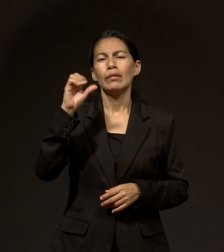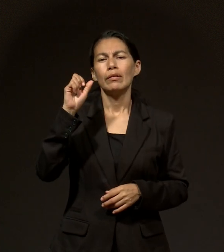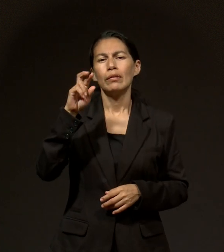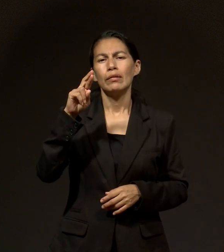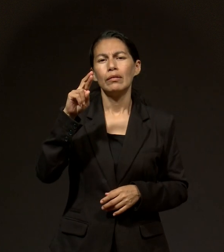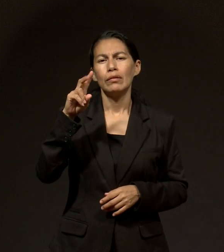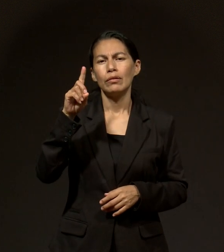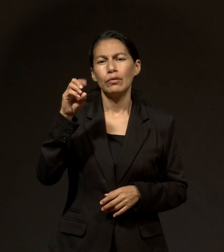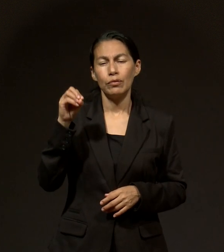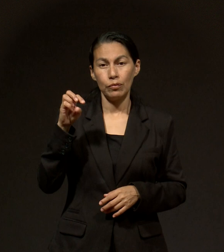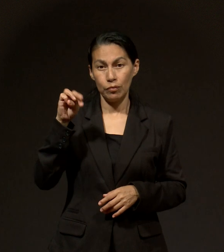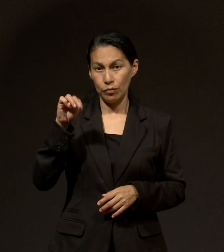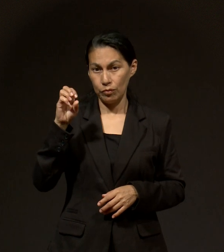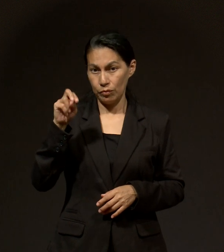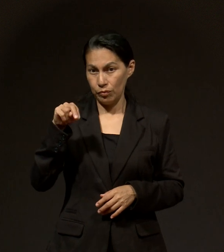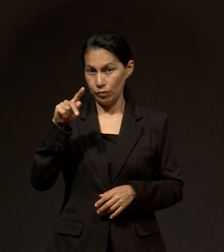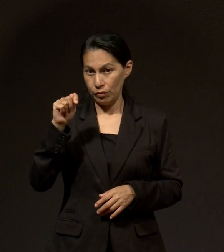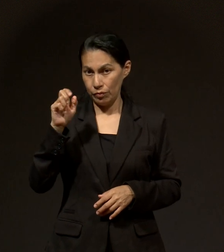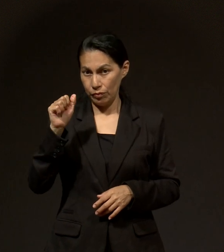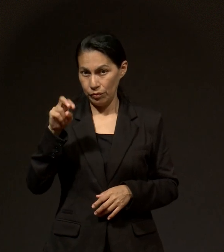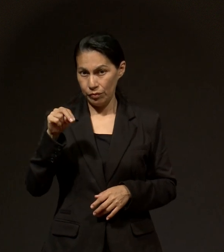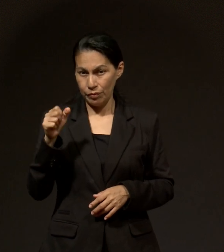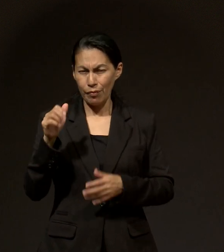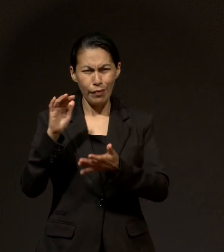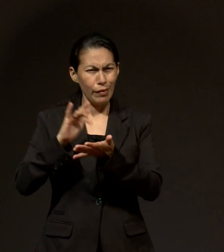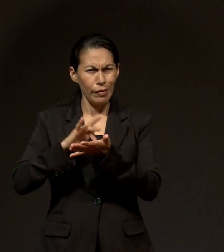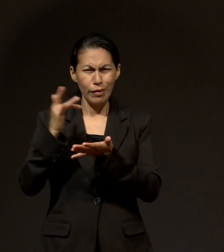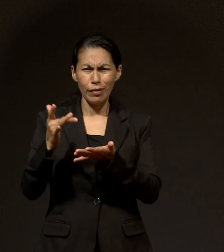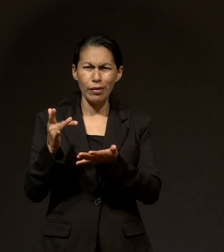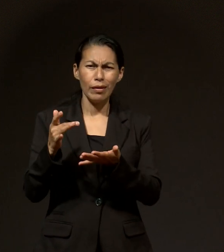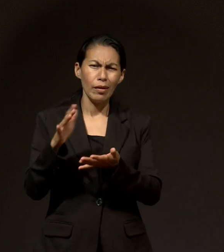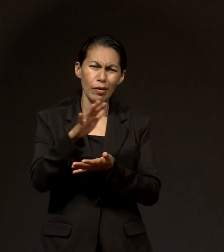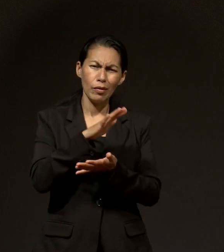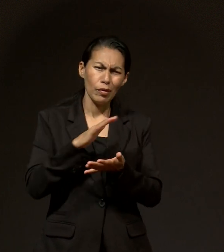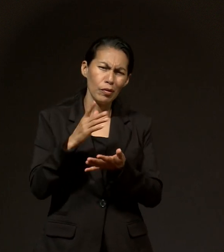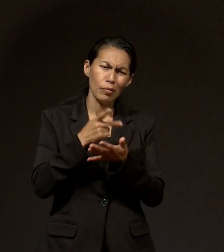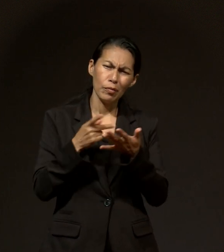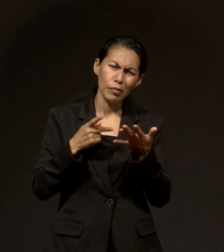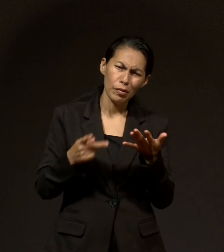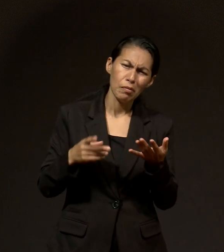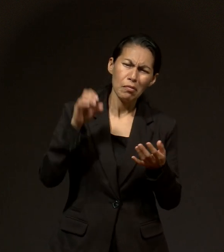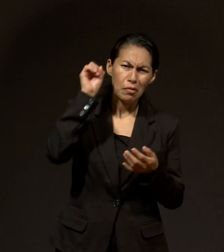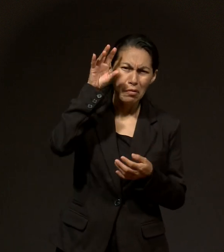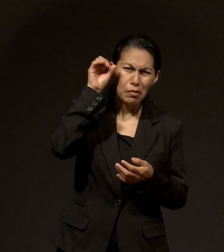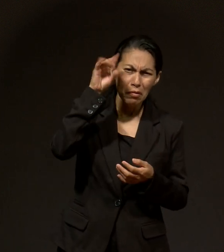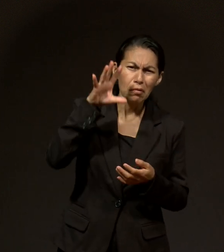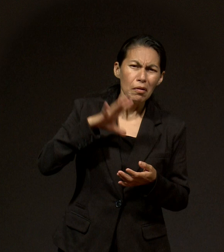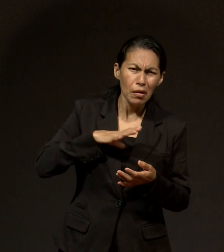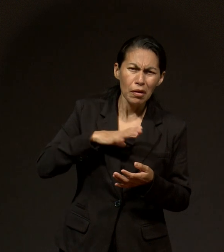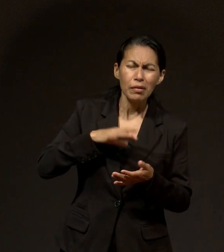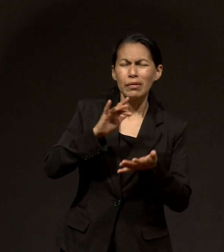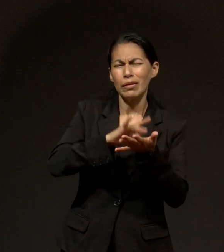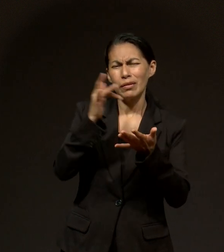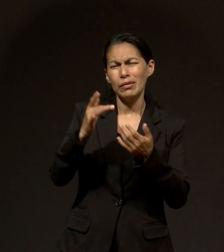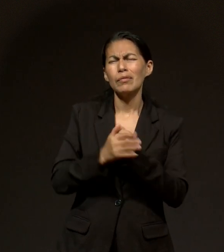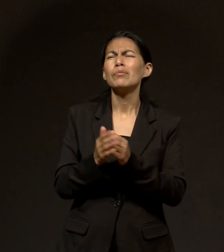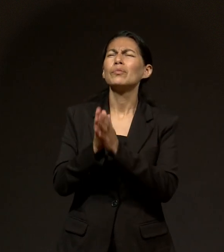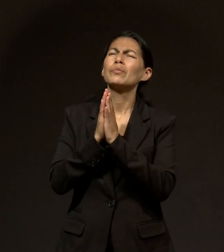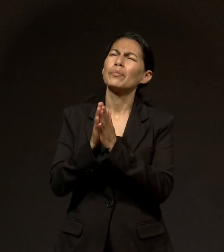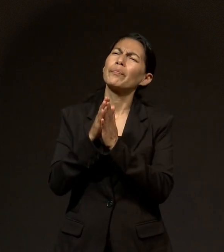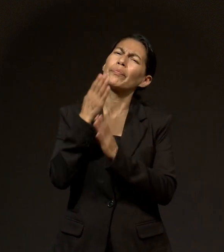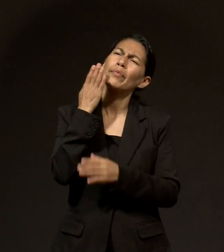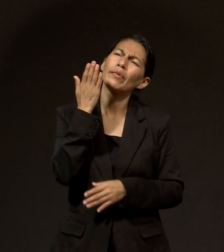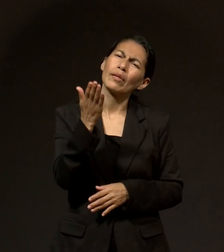Ricardo Gracias por transmitir En vivo Pido oración Por el joven Ever Quien desea estudiar Una maestría Allí en la